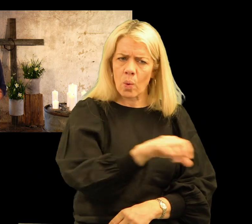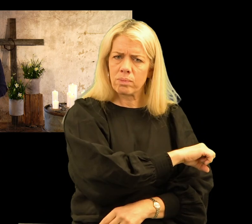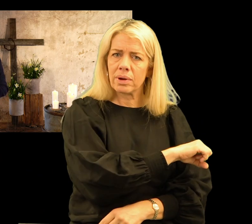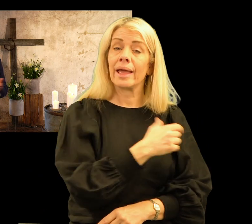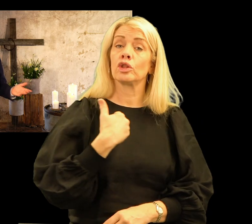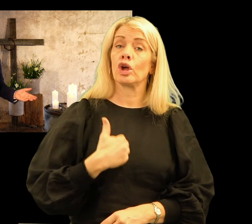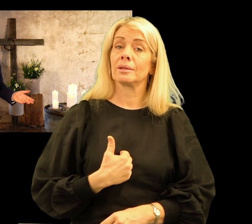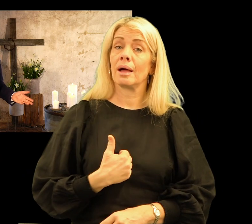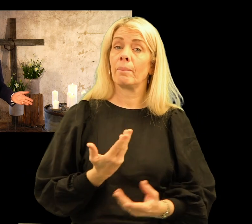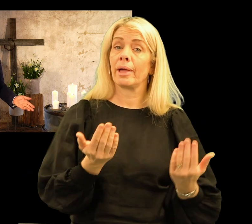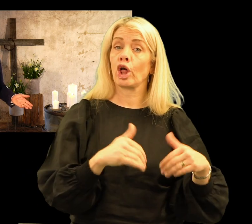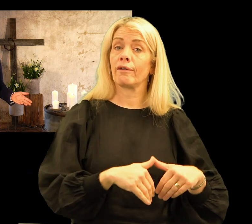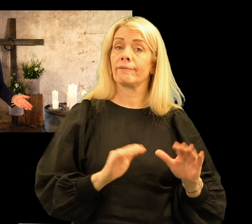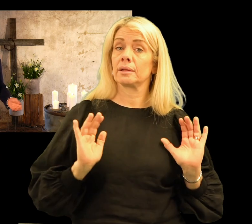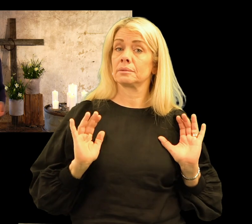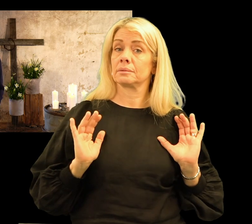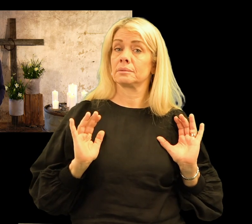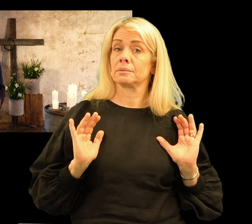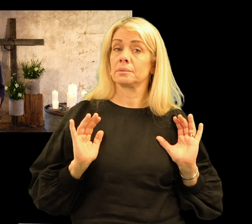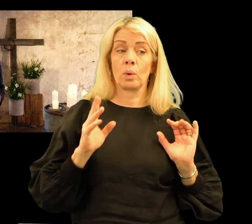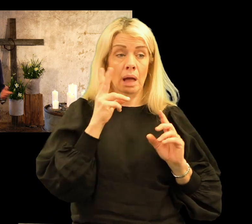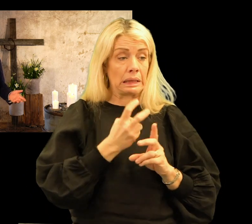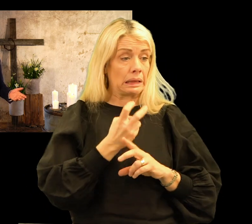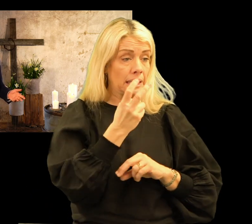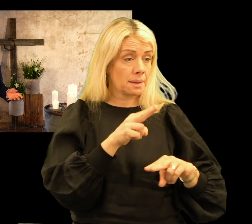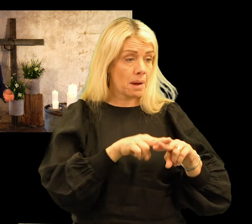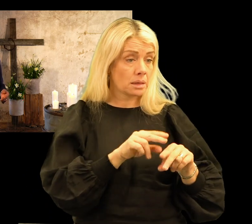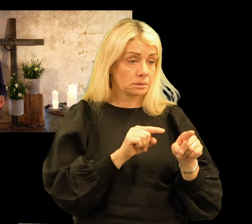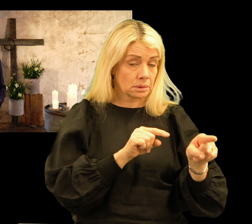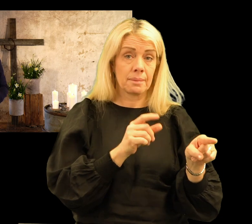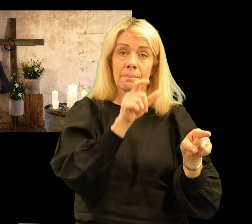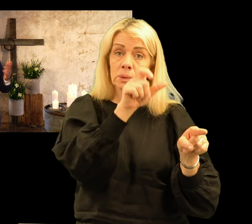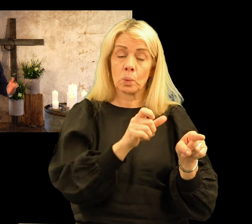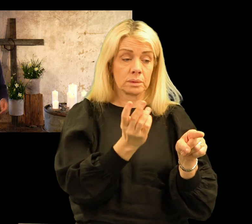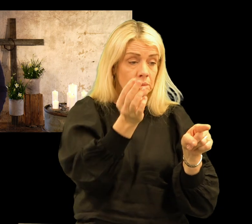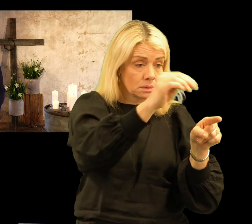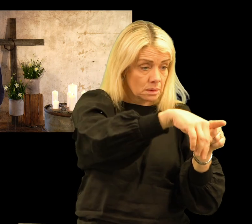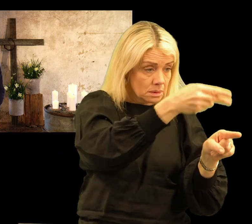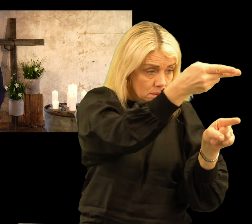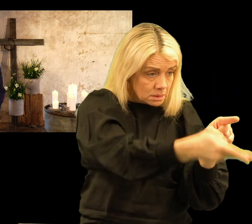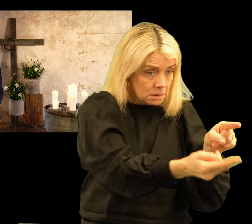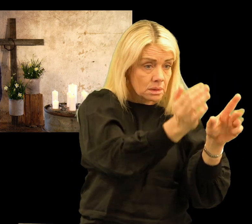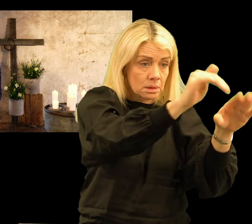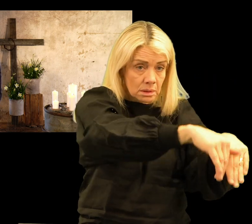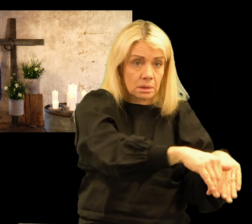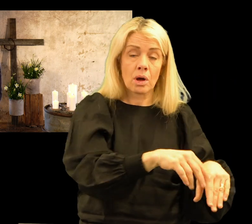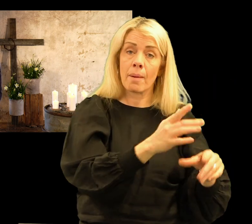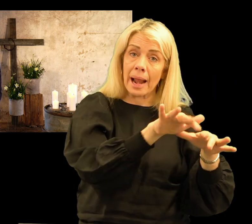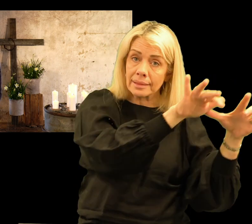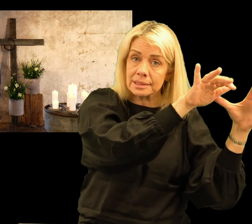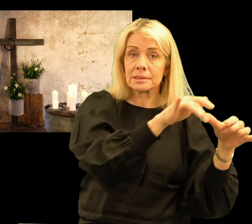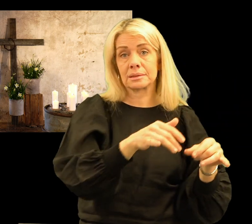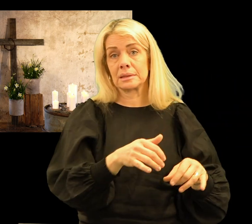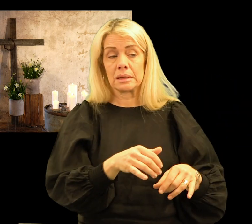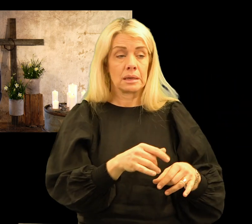så är allihopa döda och begravna. Du kan resa till den plats där gravmonumentet står, där de har grävts ner i jorden eller